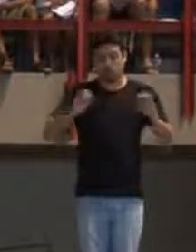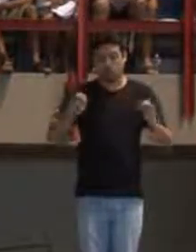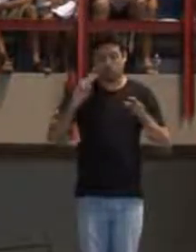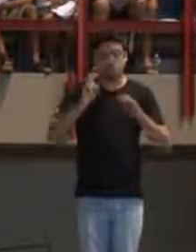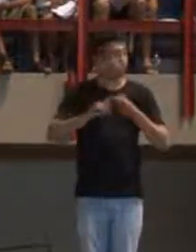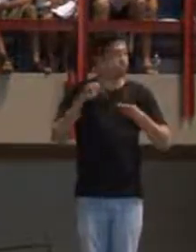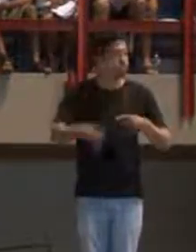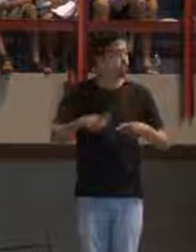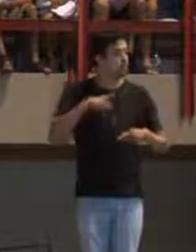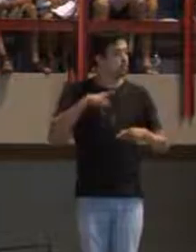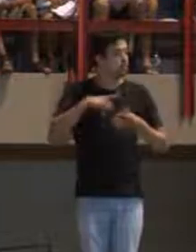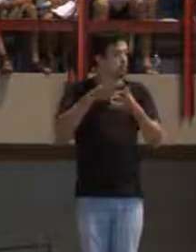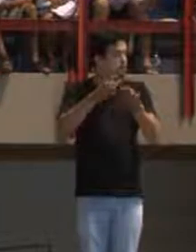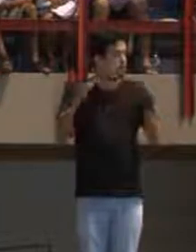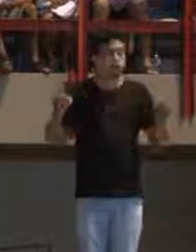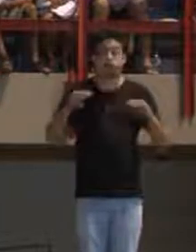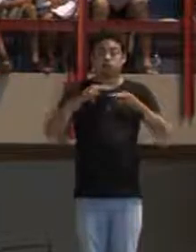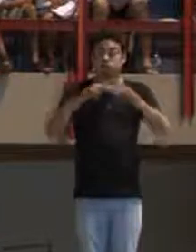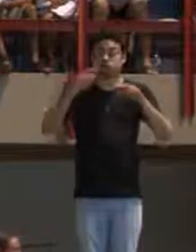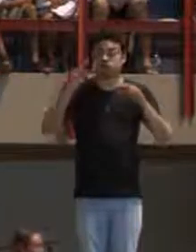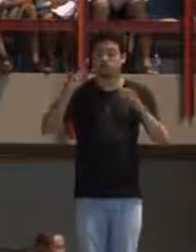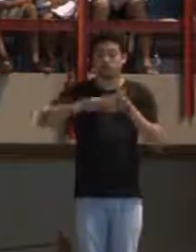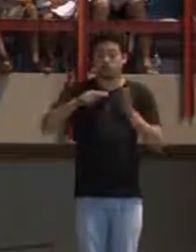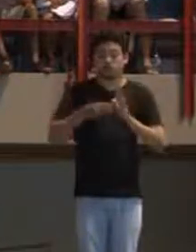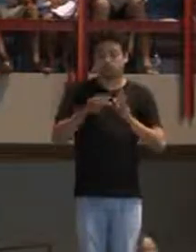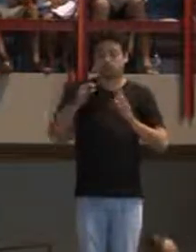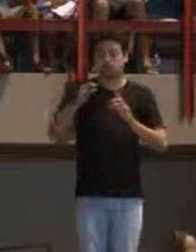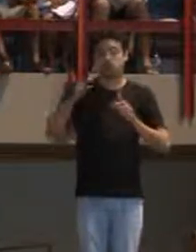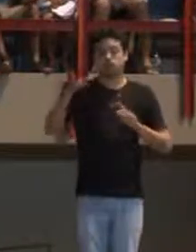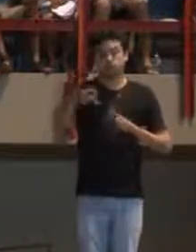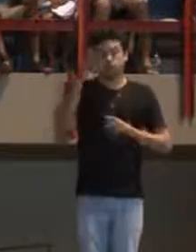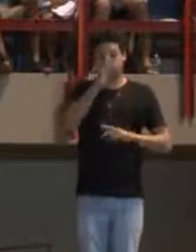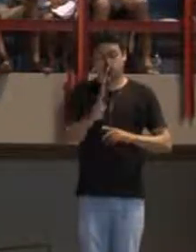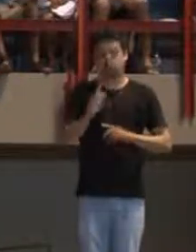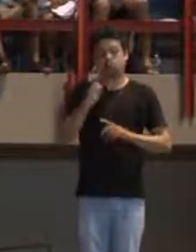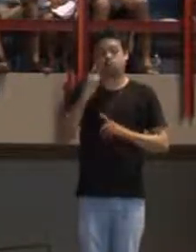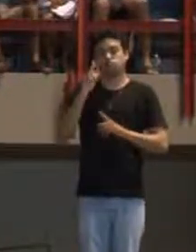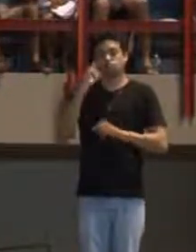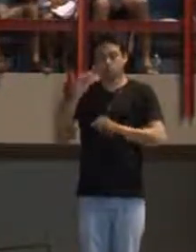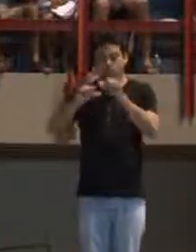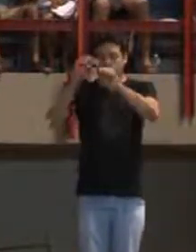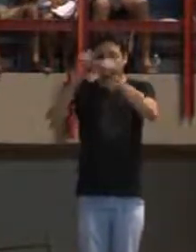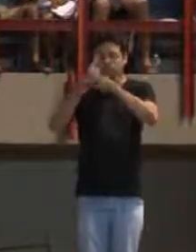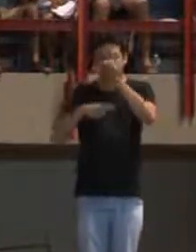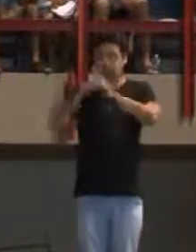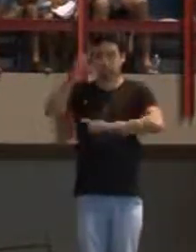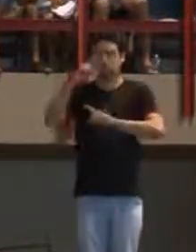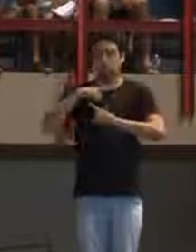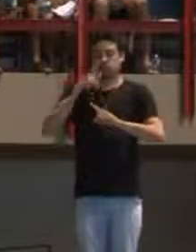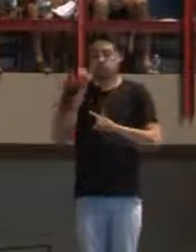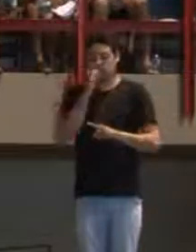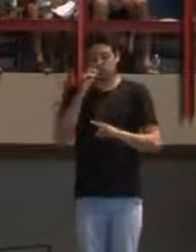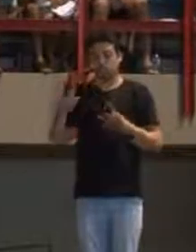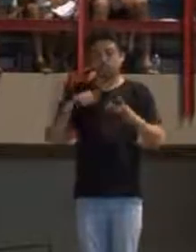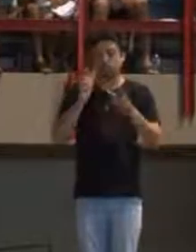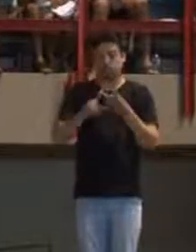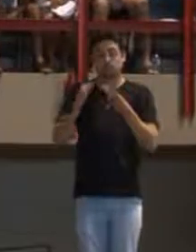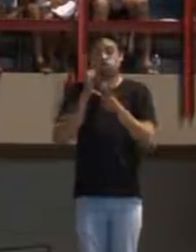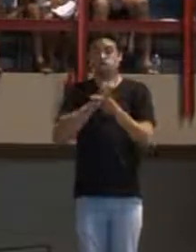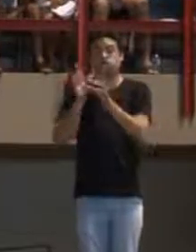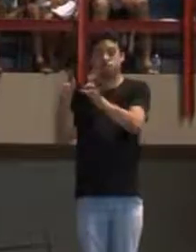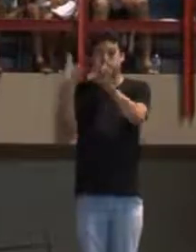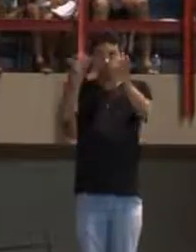porque nós temos grandes reservas de água. Ou seja, nós vamos poder crescer, porque nós vamos ter disponibilidade de energia, e vamos poder vender